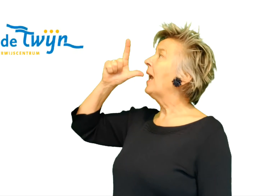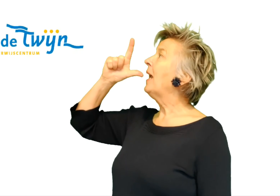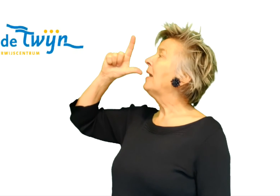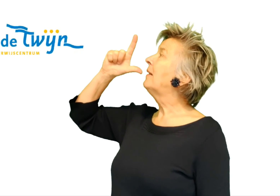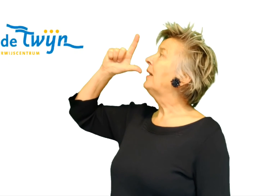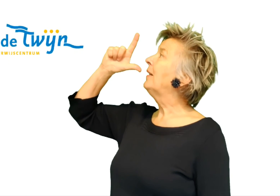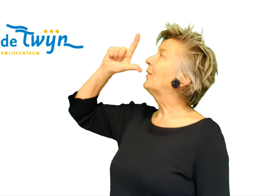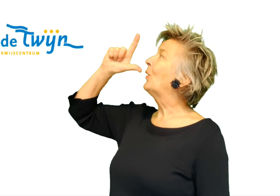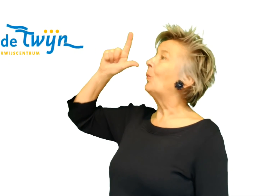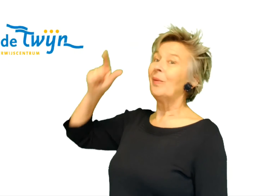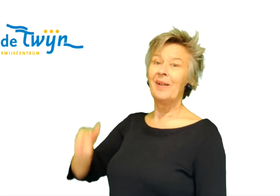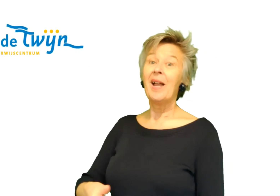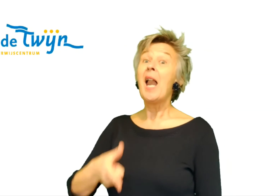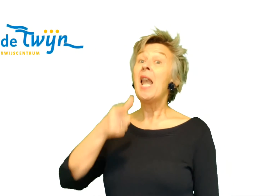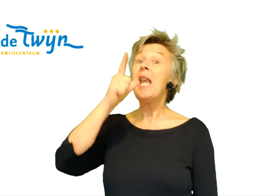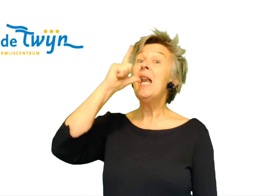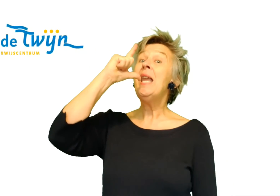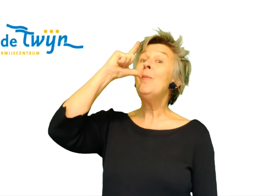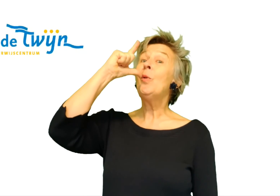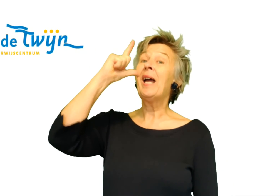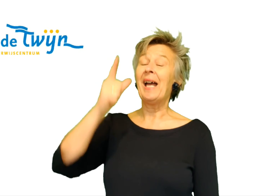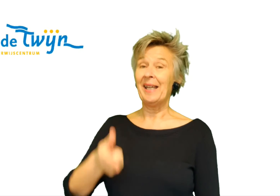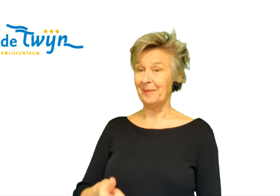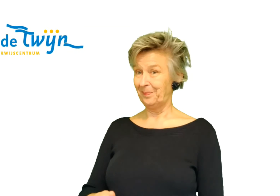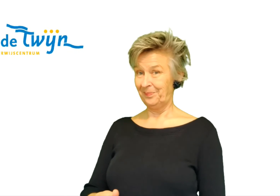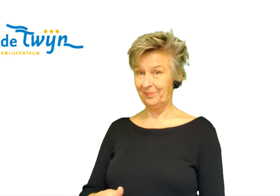En je drinkt het op. Limonade.